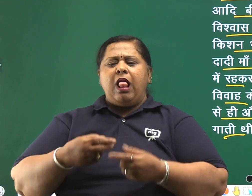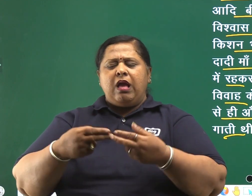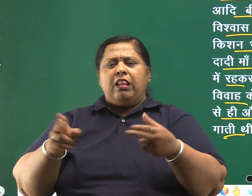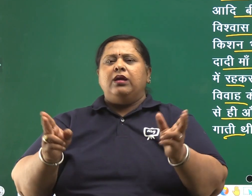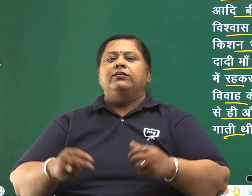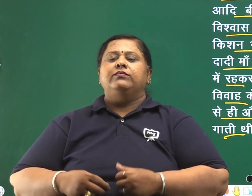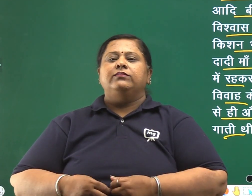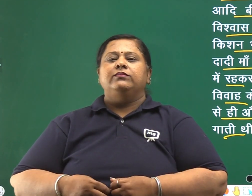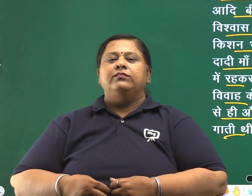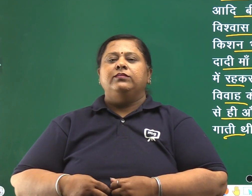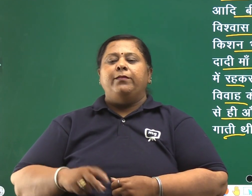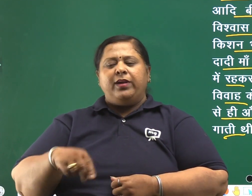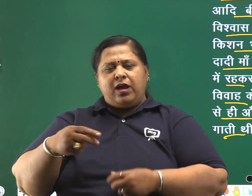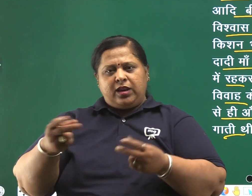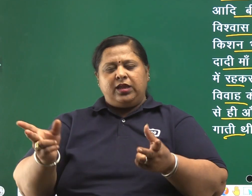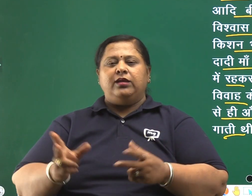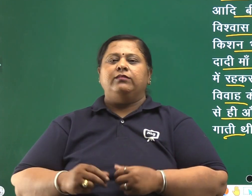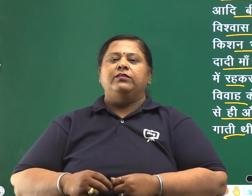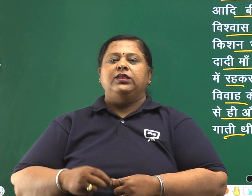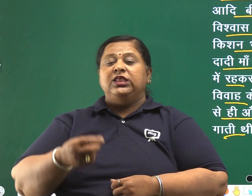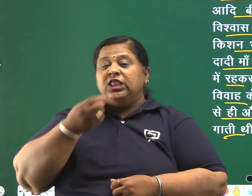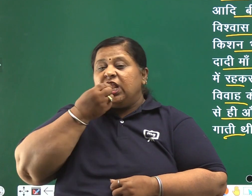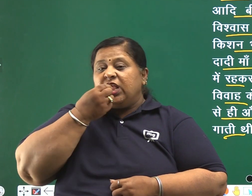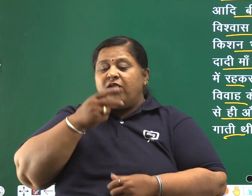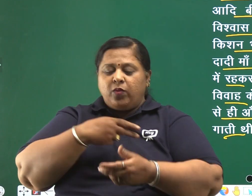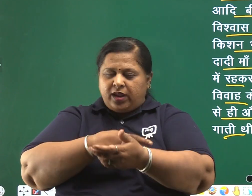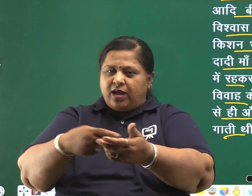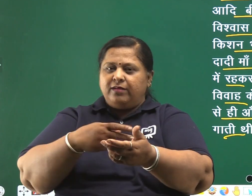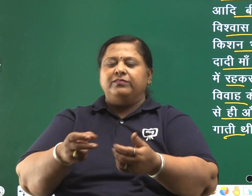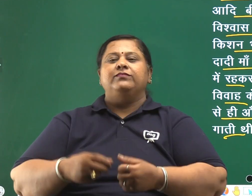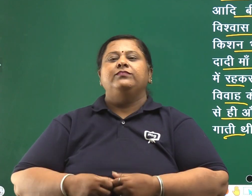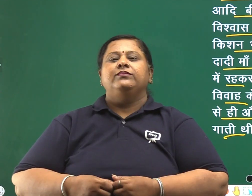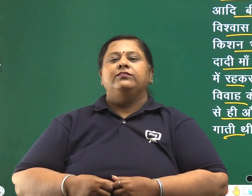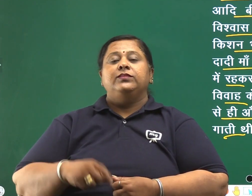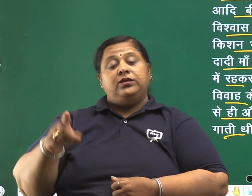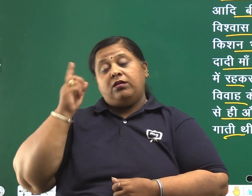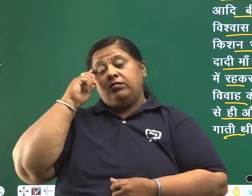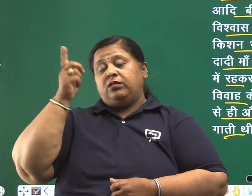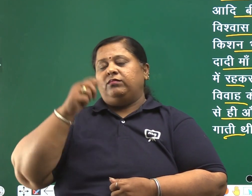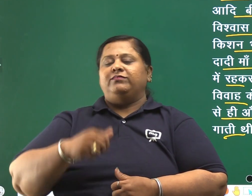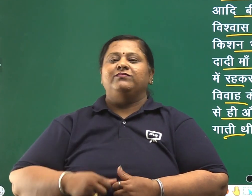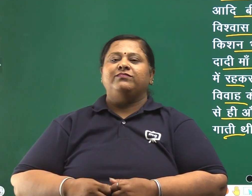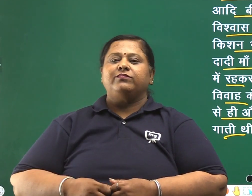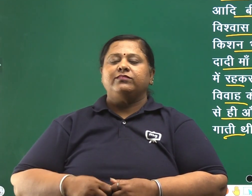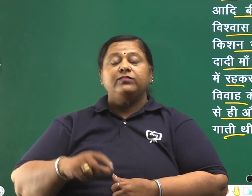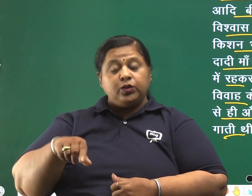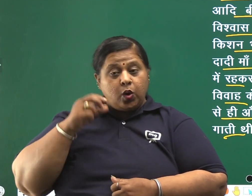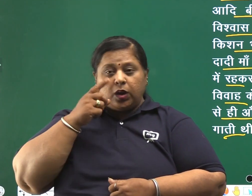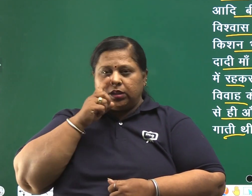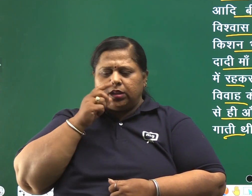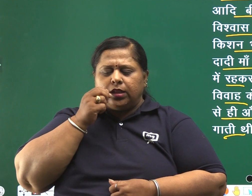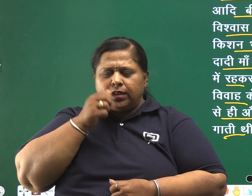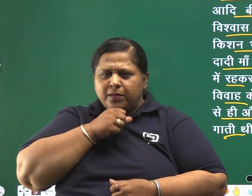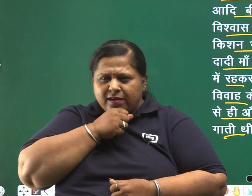अलग प्रकार की दवाओं के नाम याद थे। और दादी माँ